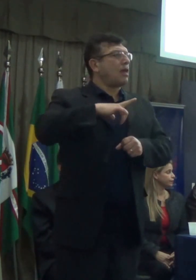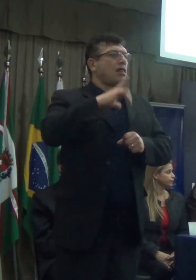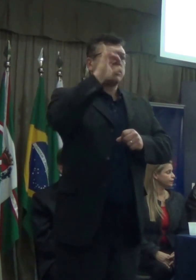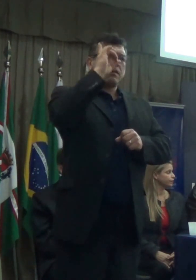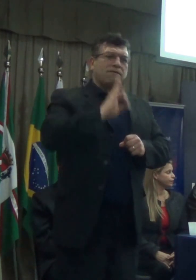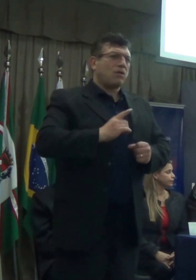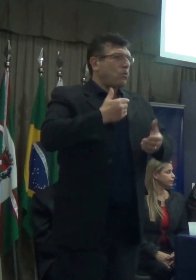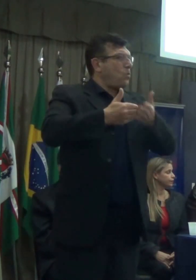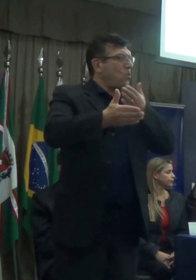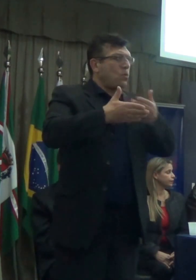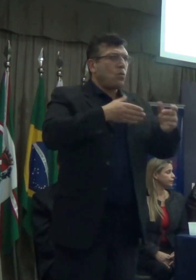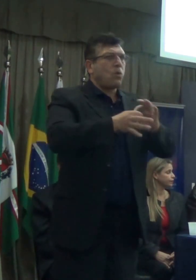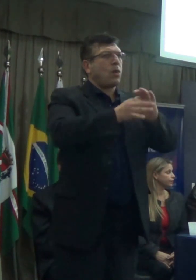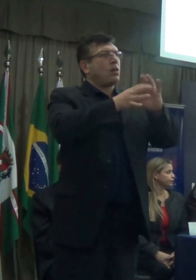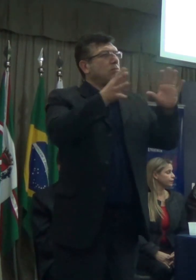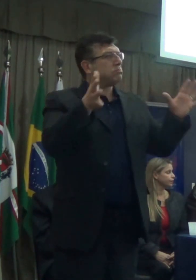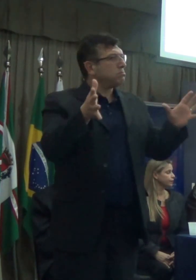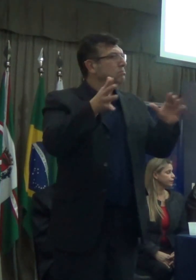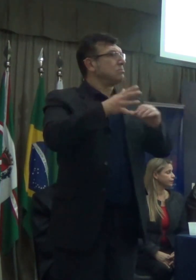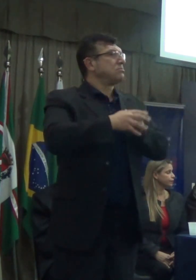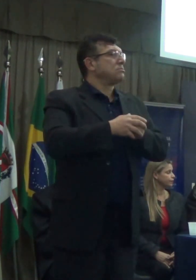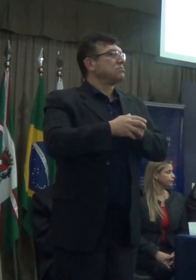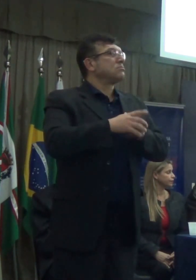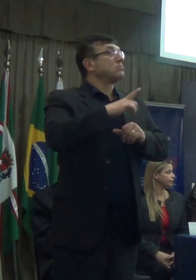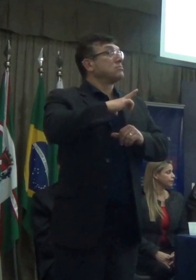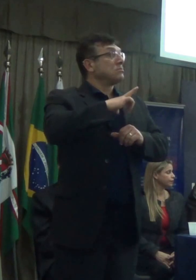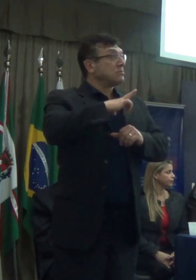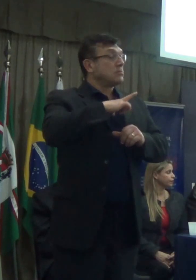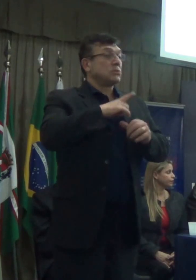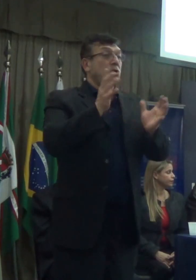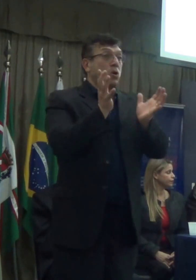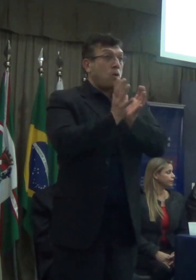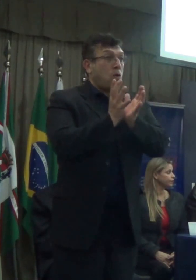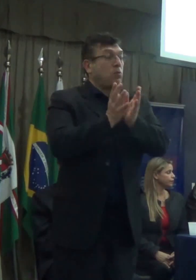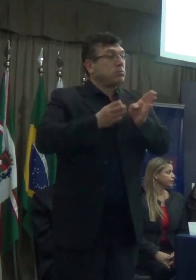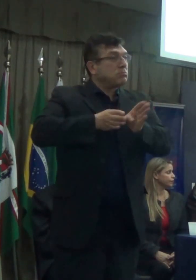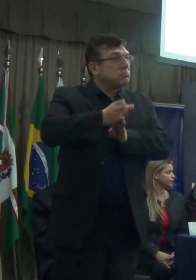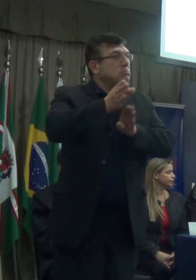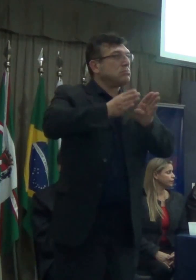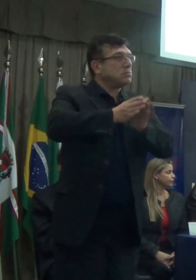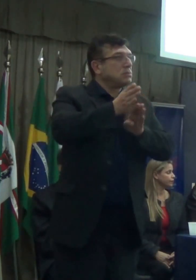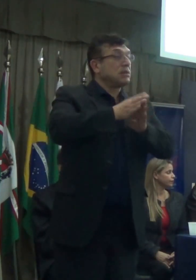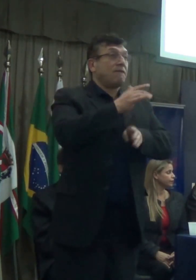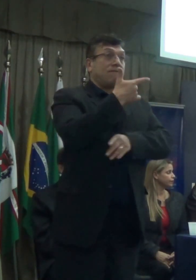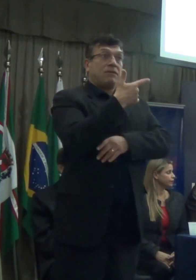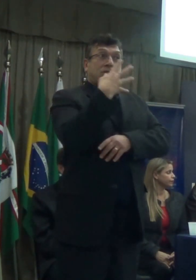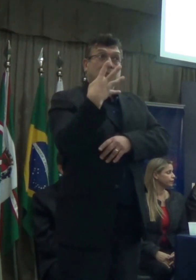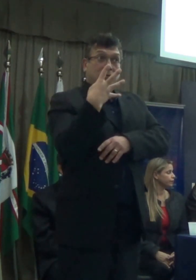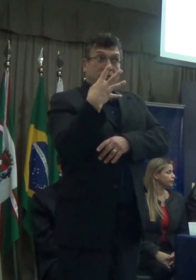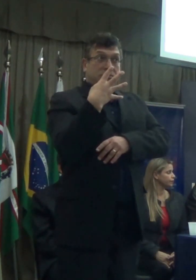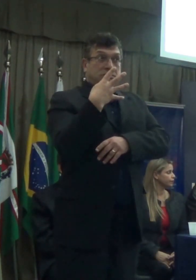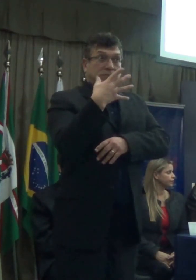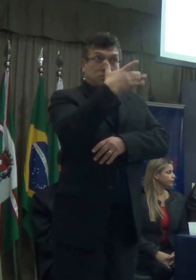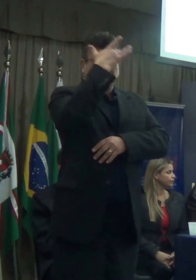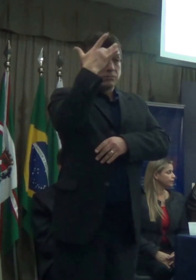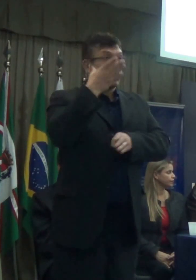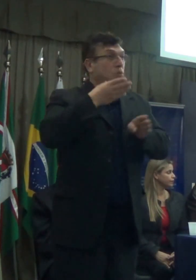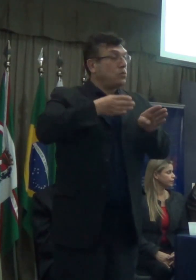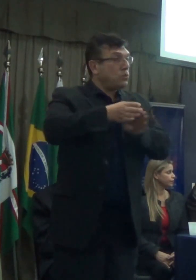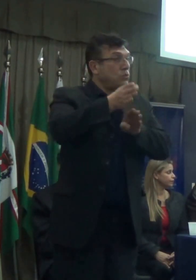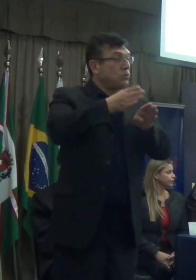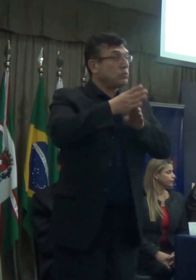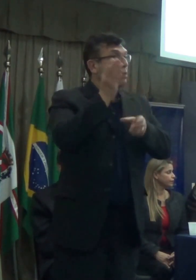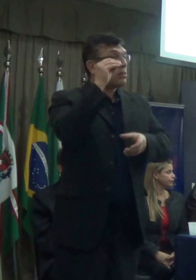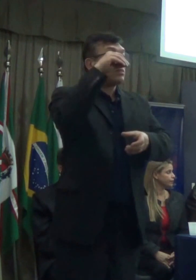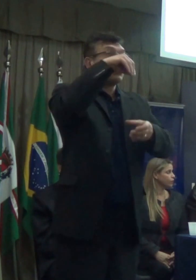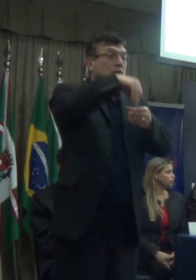deficiências né todas as outras deficiência né Nós temos conselheiros né são 24 hoje conselheiras que estão